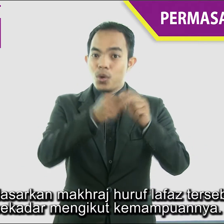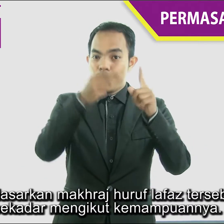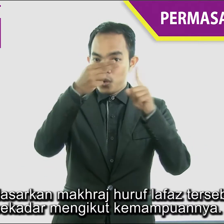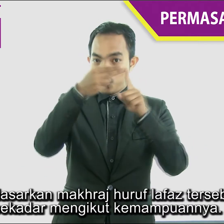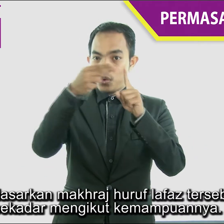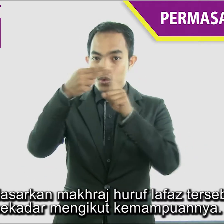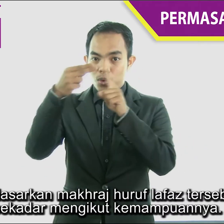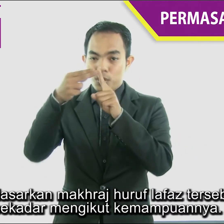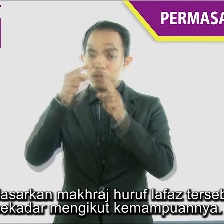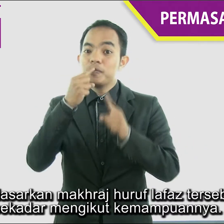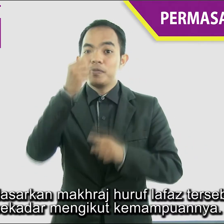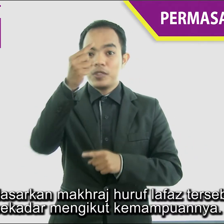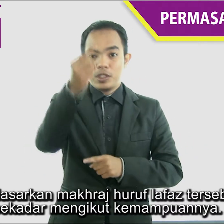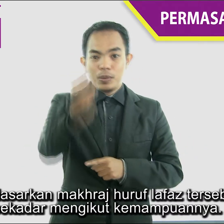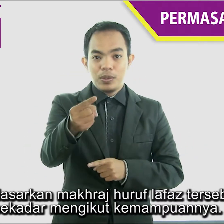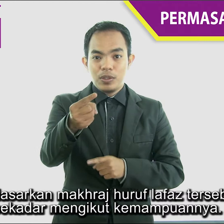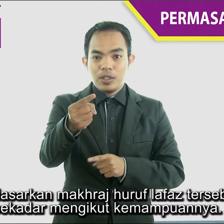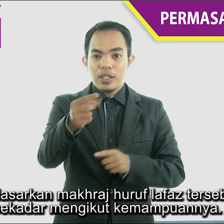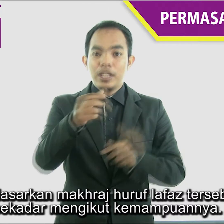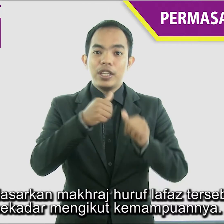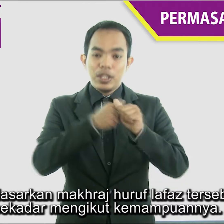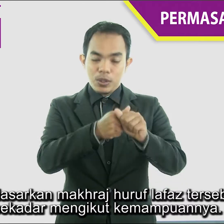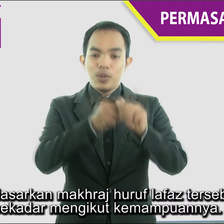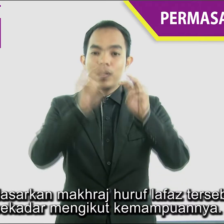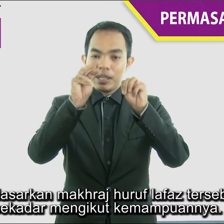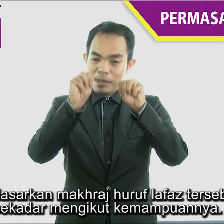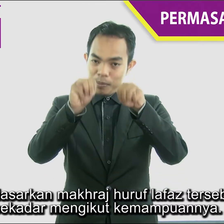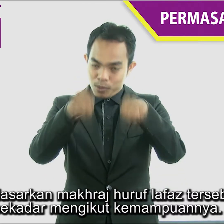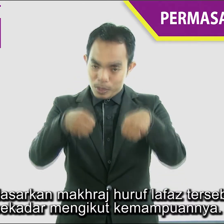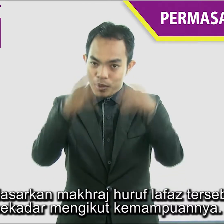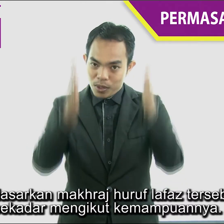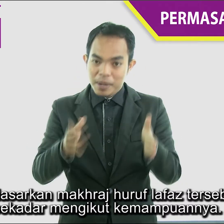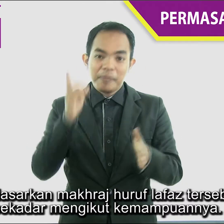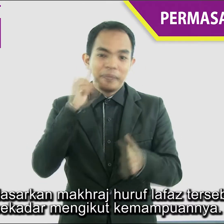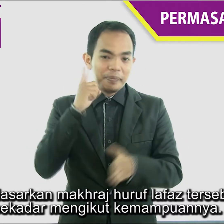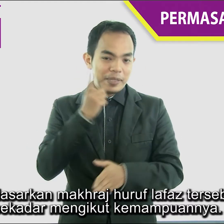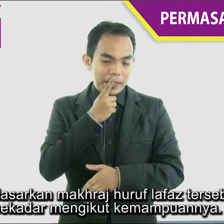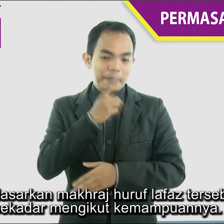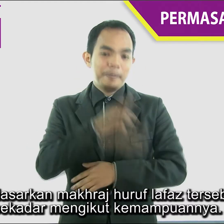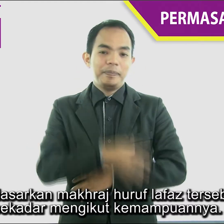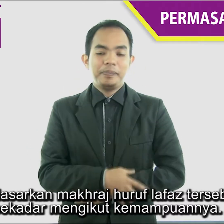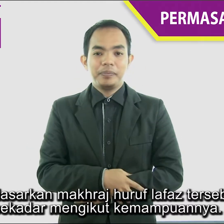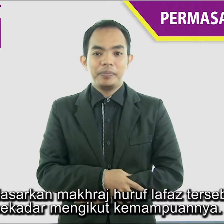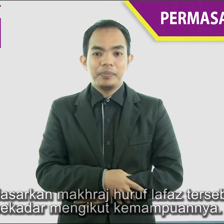berdasarkan makhraj huruf lafaz tersebut sekadar mengikut kemampuannya.